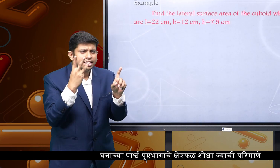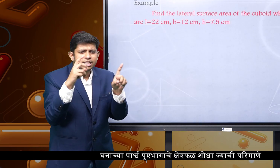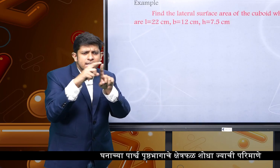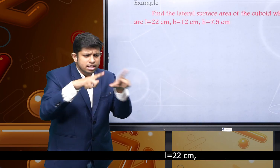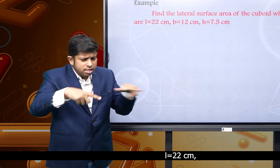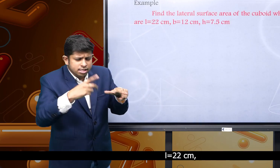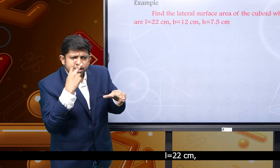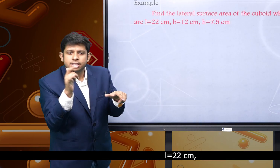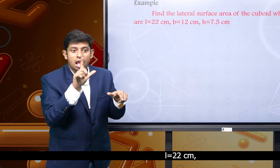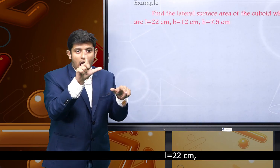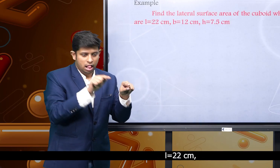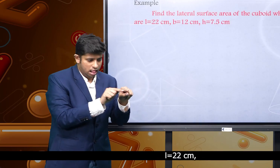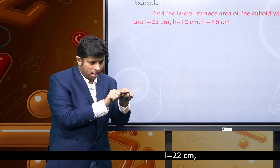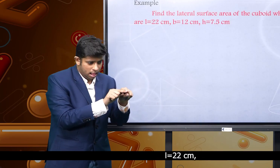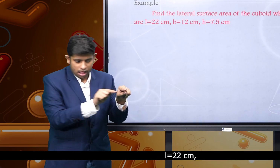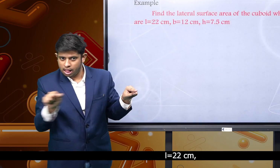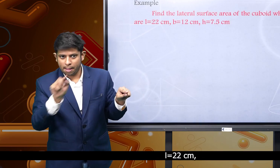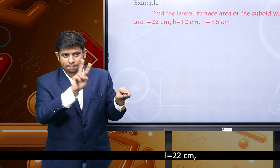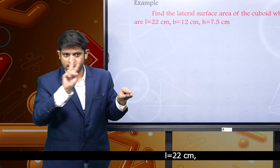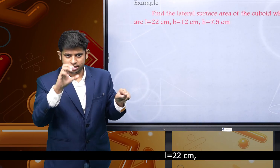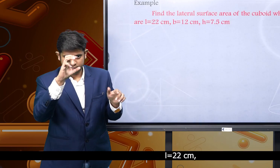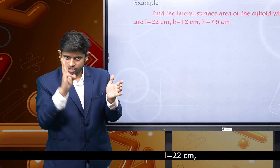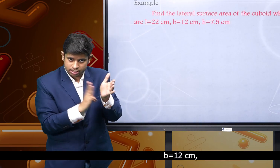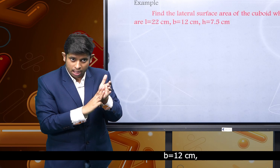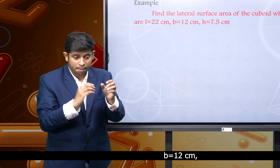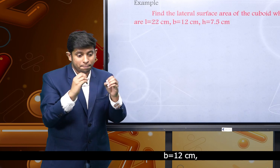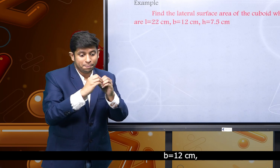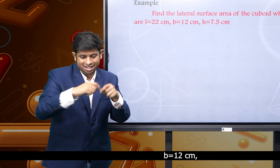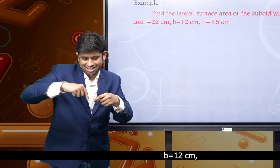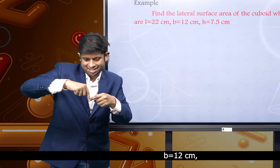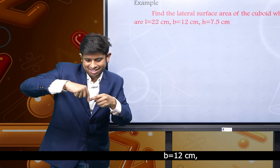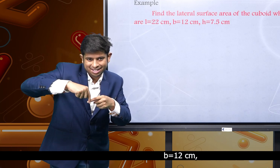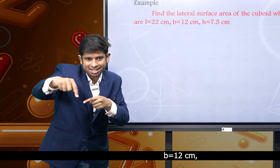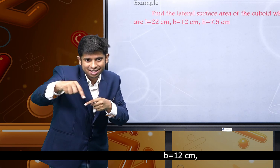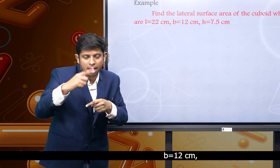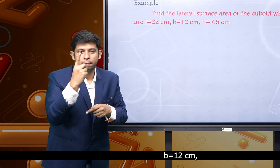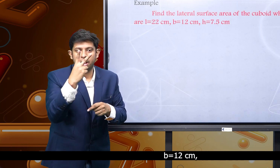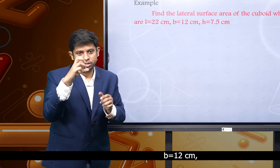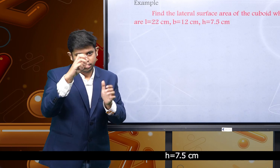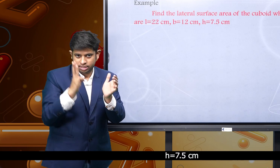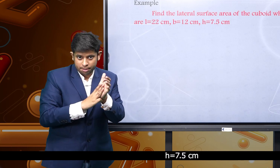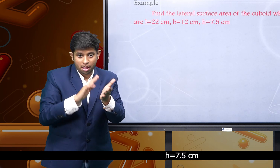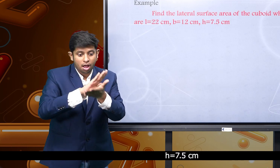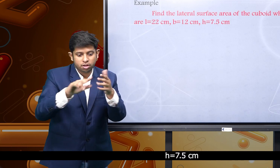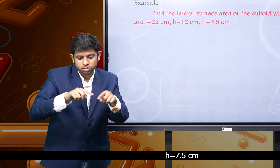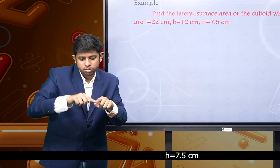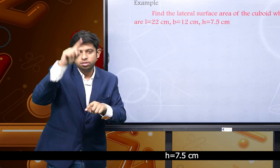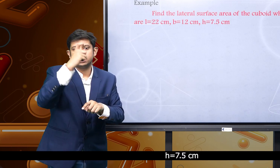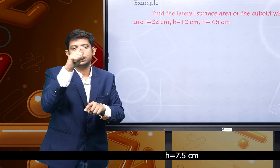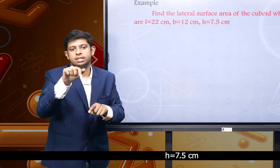परिमाणे L बरोबर 22 सेंटीमीटर, B बरोबर 12 सेंटीमीटर, H बरोबर 7.5